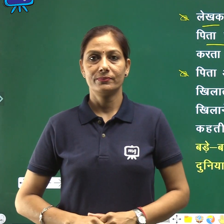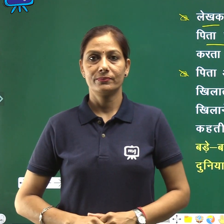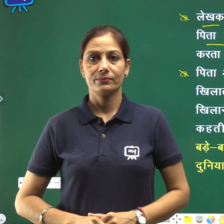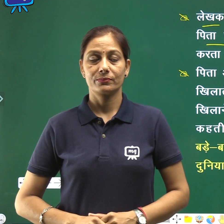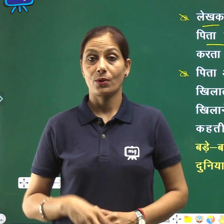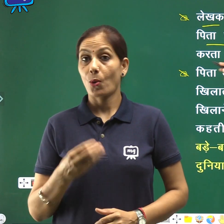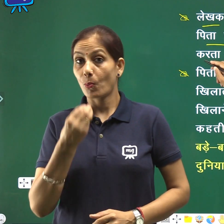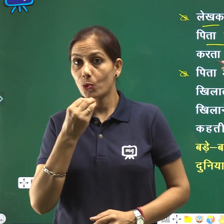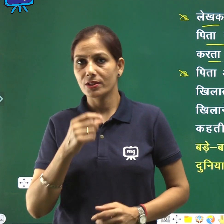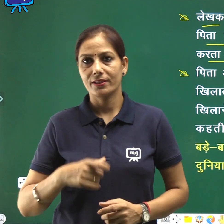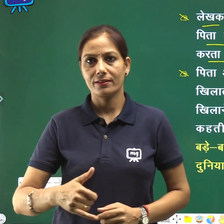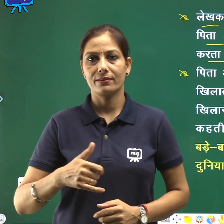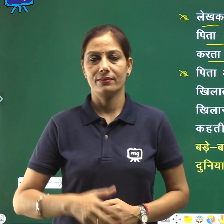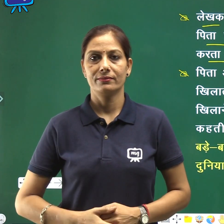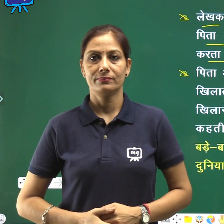भोजन करता था।